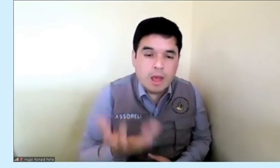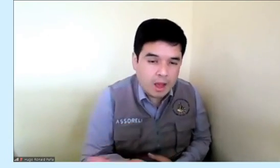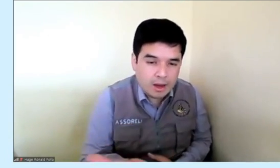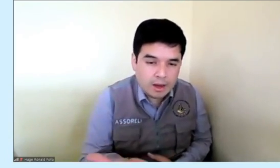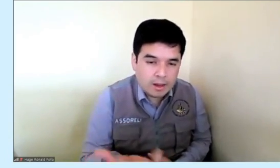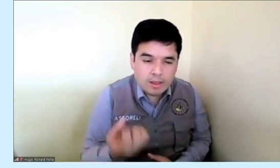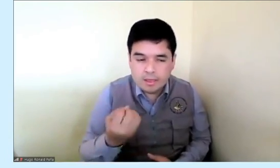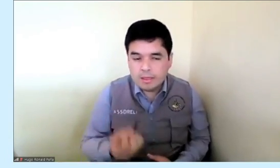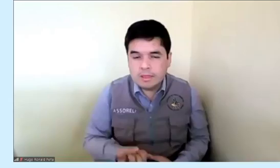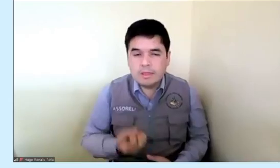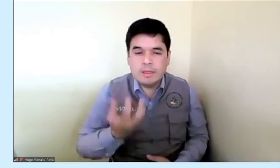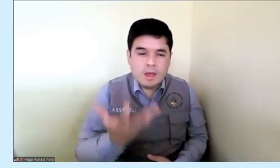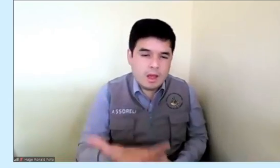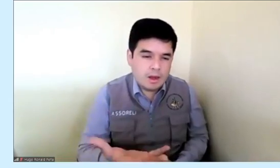¿Quiénes? Dan.